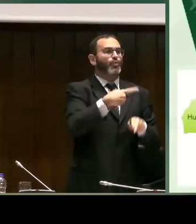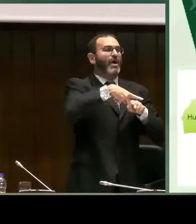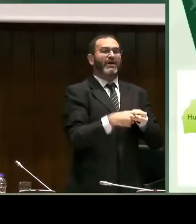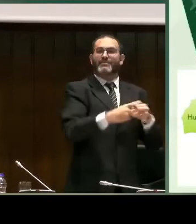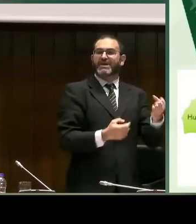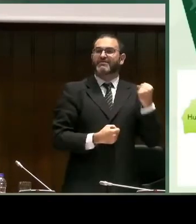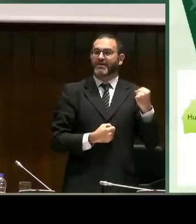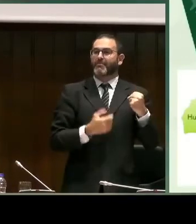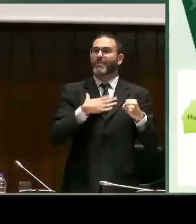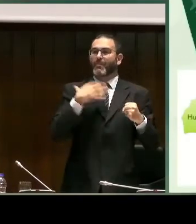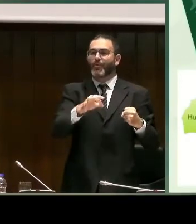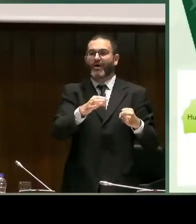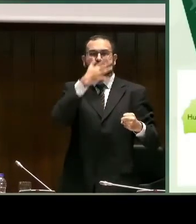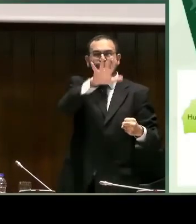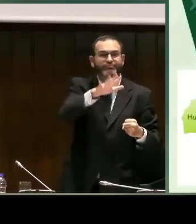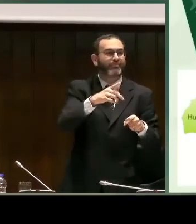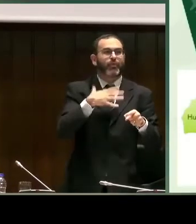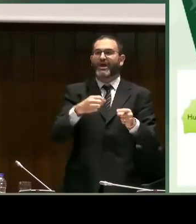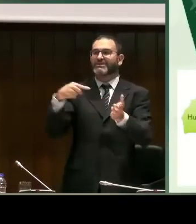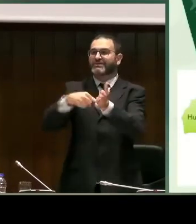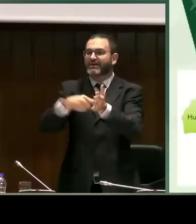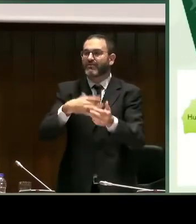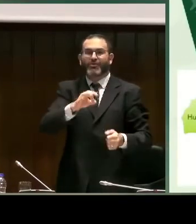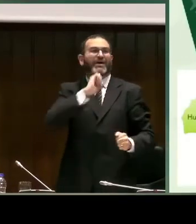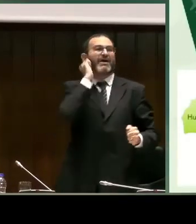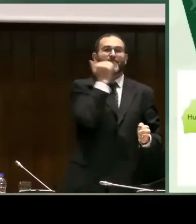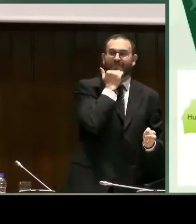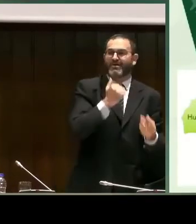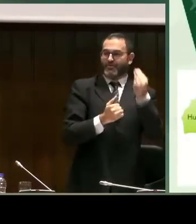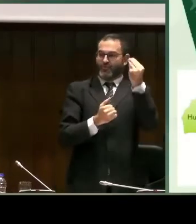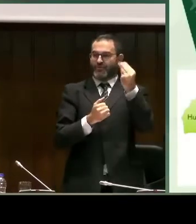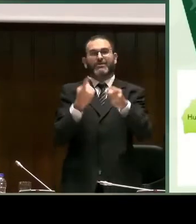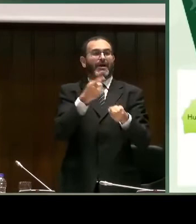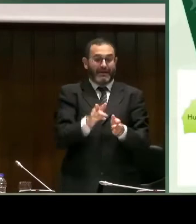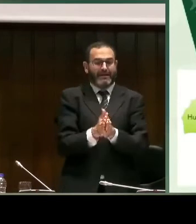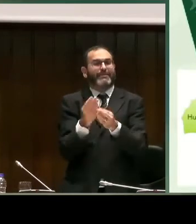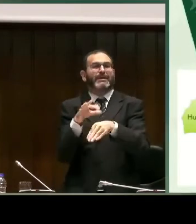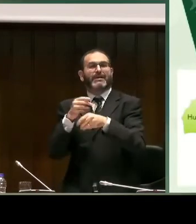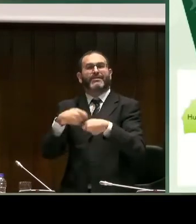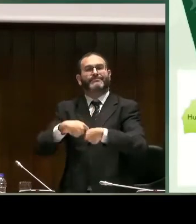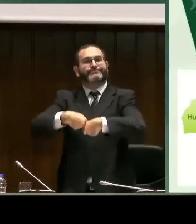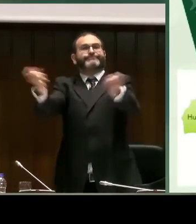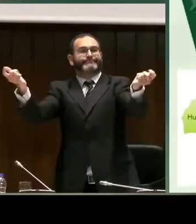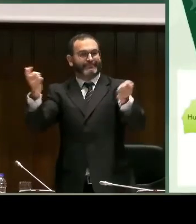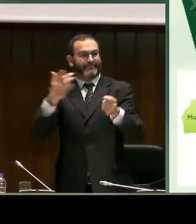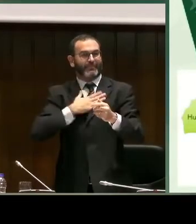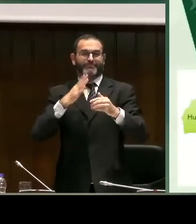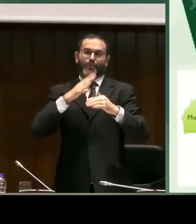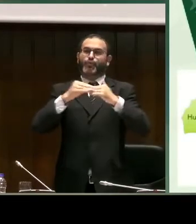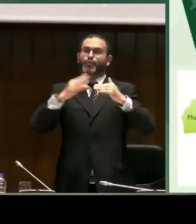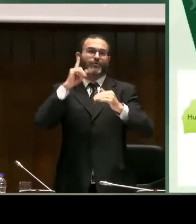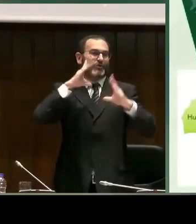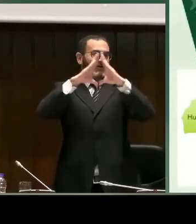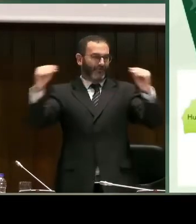Y aunque no se cumpla la ley, al menos contamos con un instrumento fuerte y consistente que nos permitirá el ejercicio